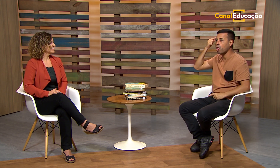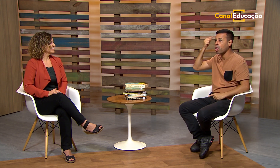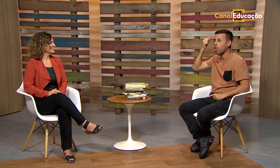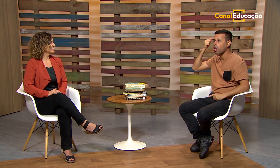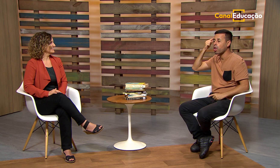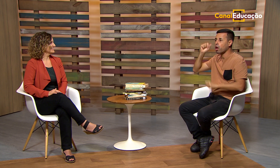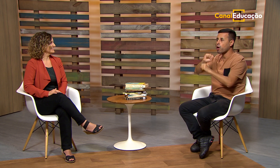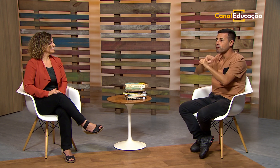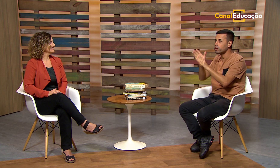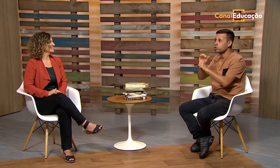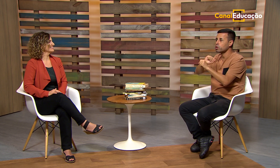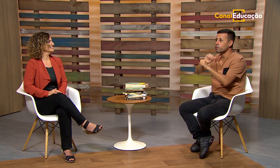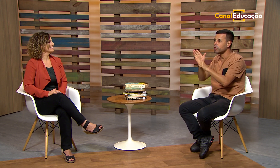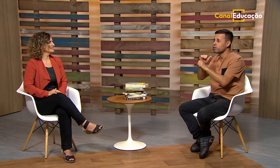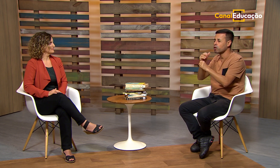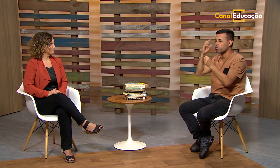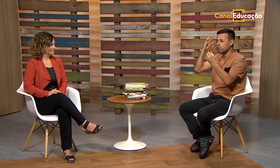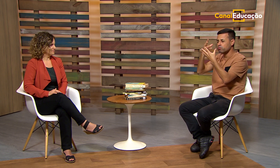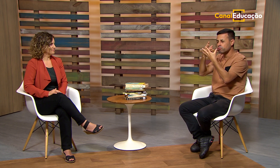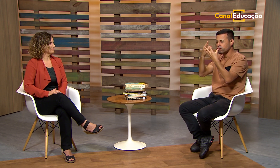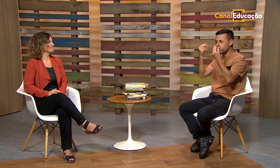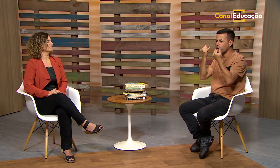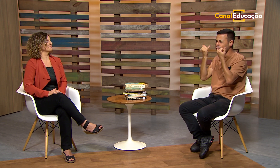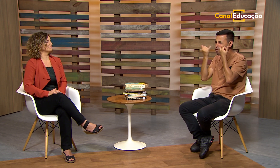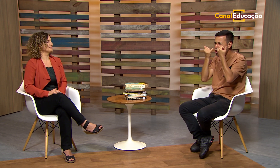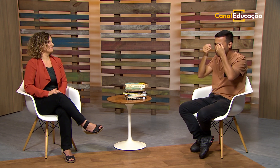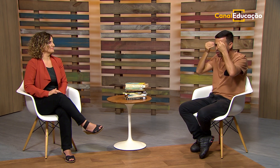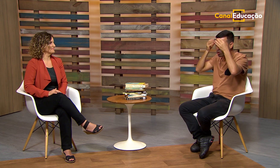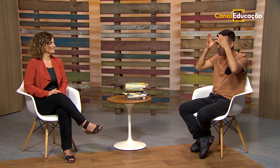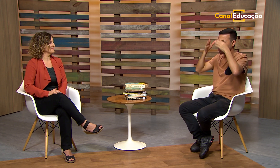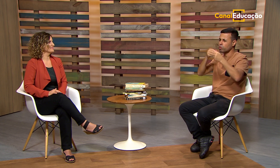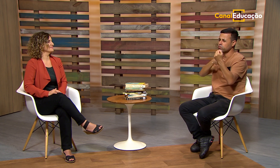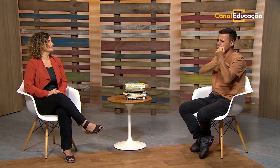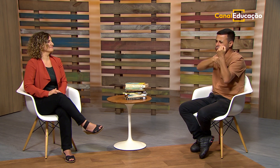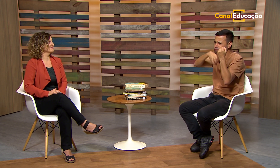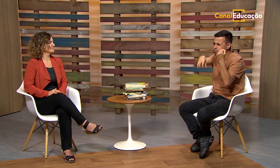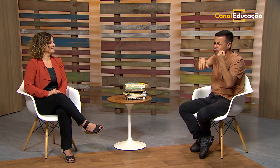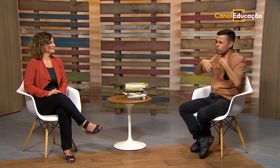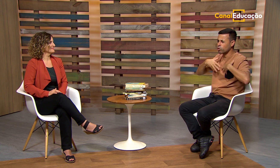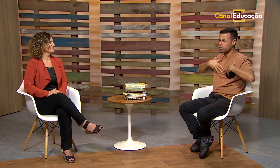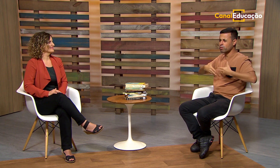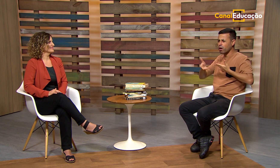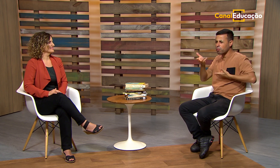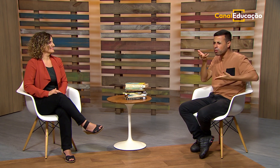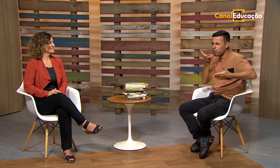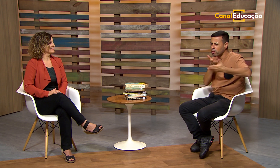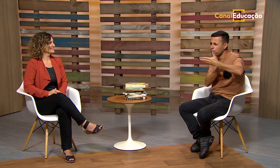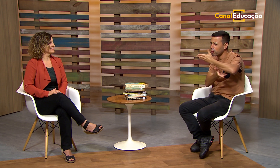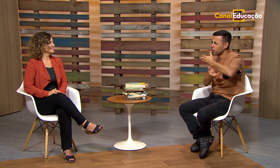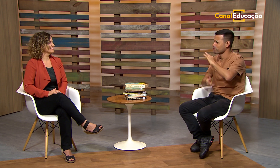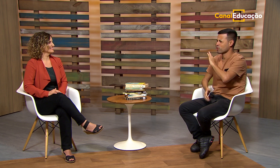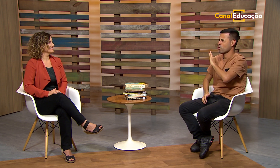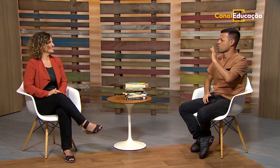das lives ajudava a não ficar neurótico com tudo que estávamos enfrentando com os noticiários constantes de vítimas e